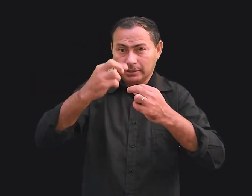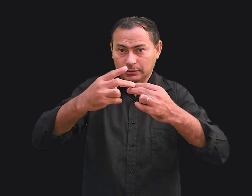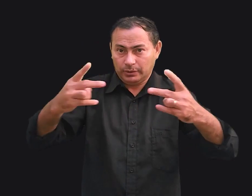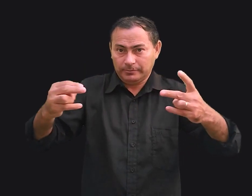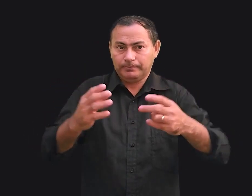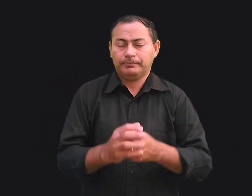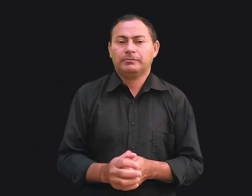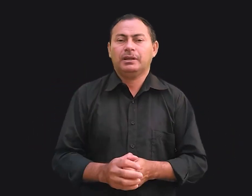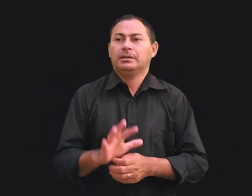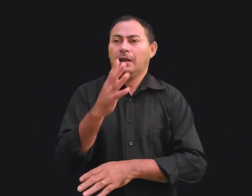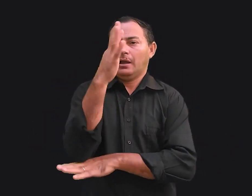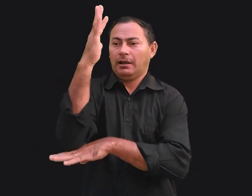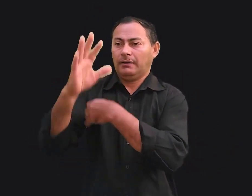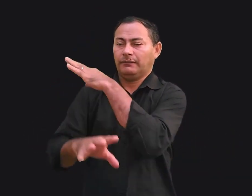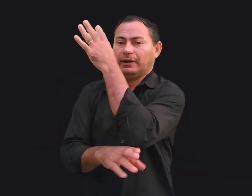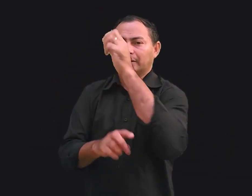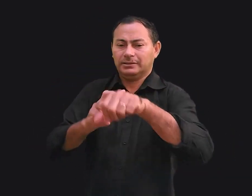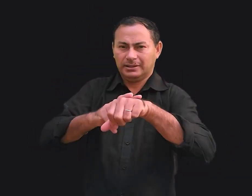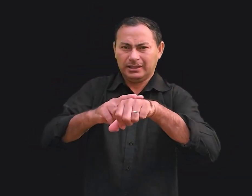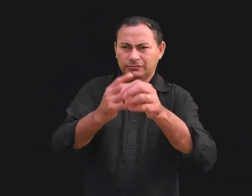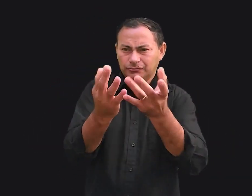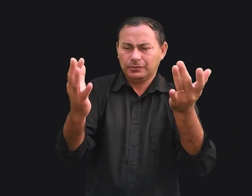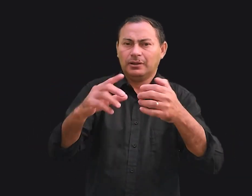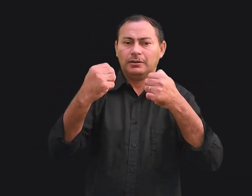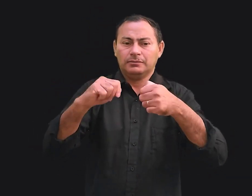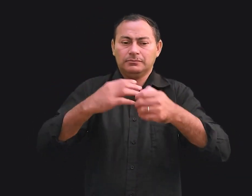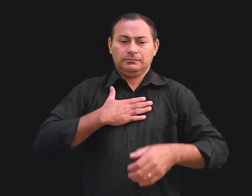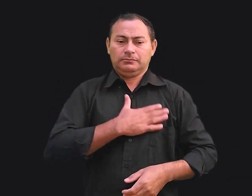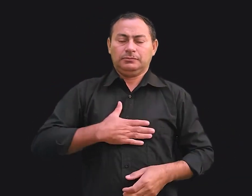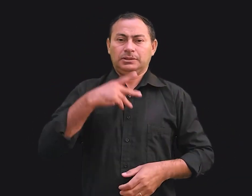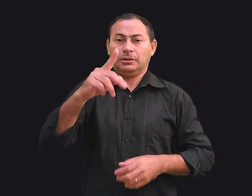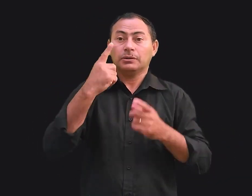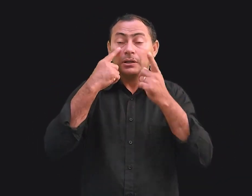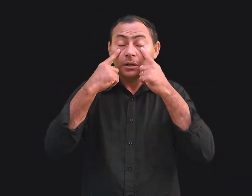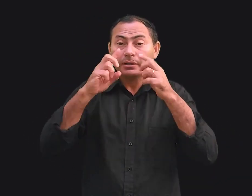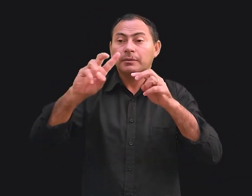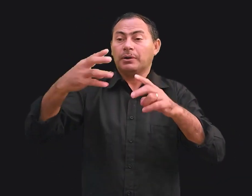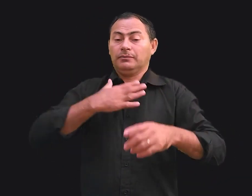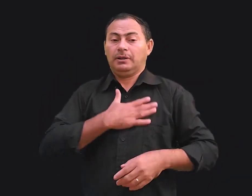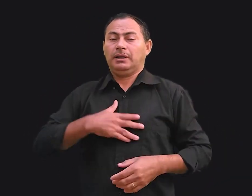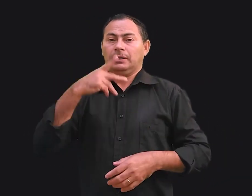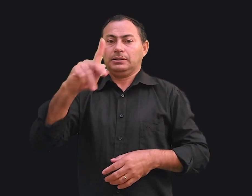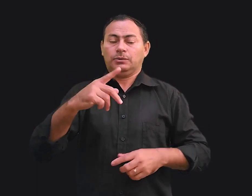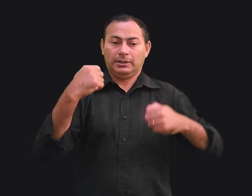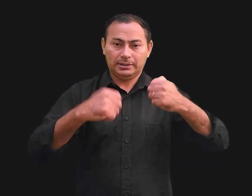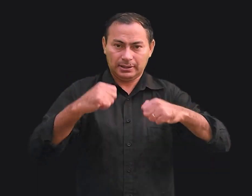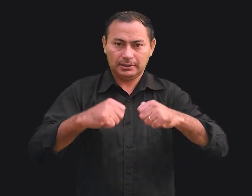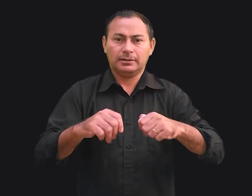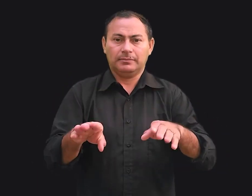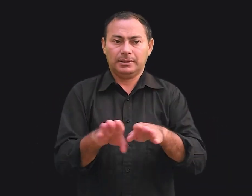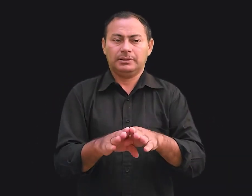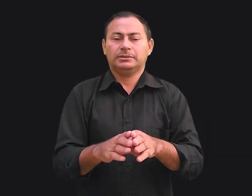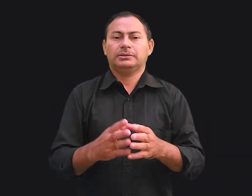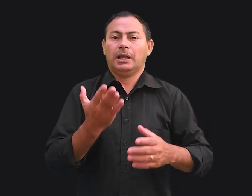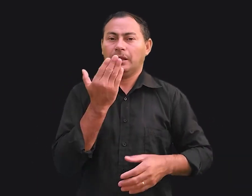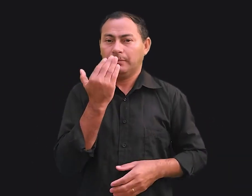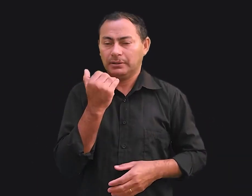coisas. Essas árvores no jardim satisfazem as necessidades dos seus olhos e depois satisfarão a sua necessidade de alimento, ou